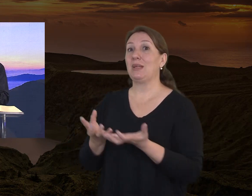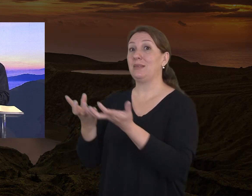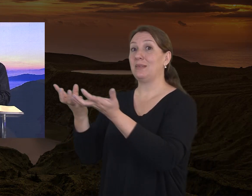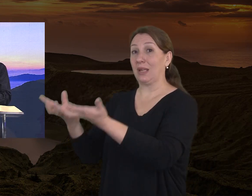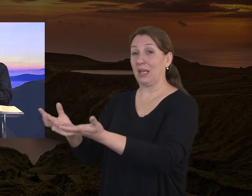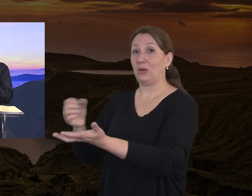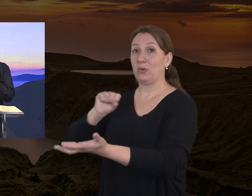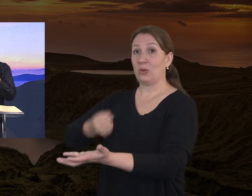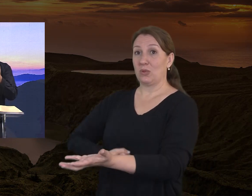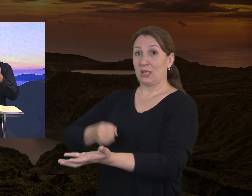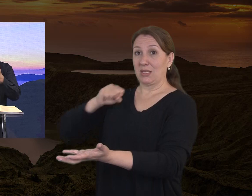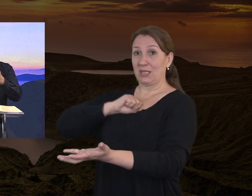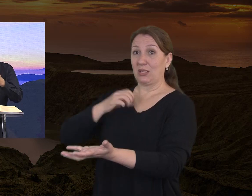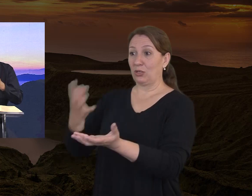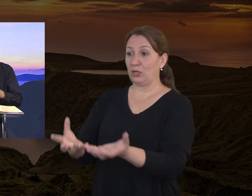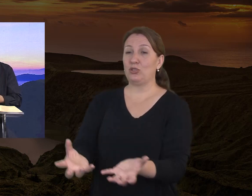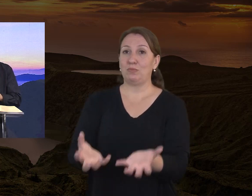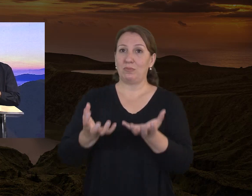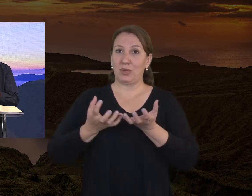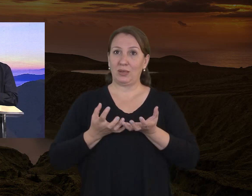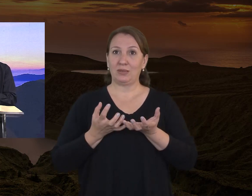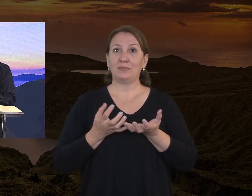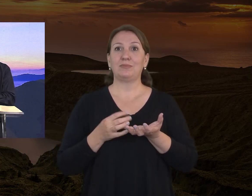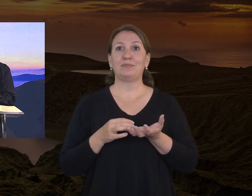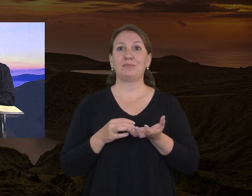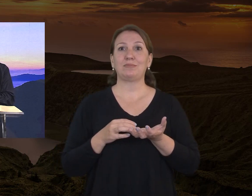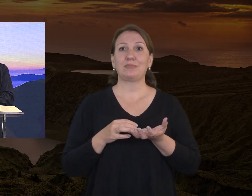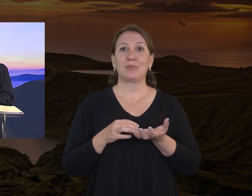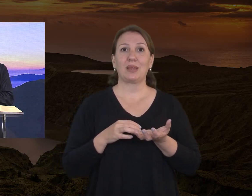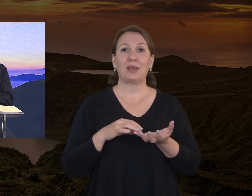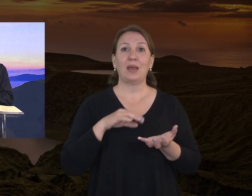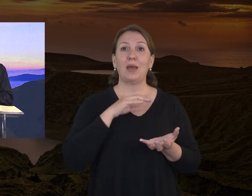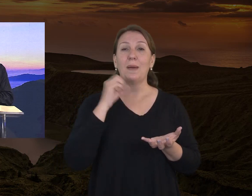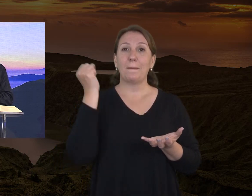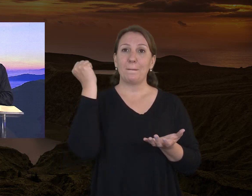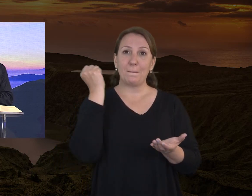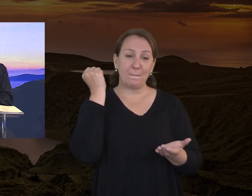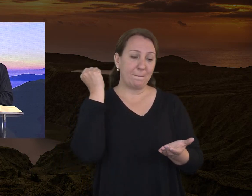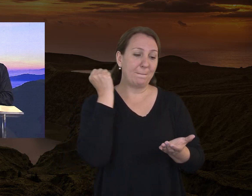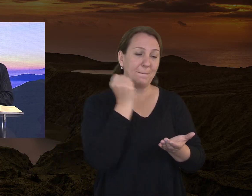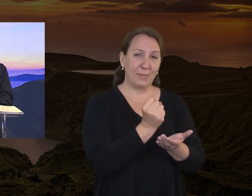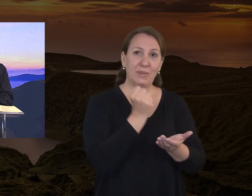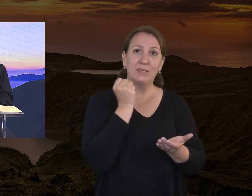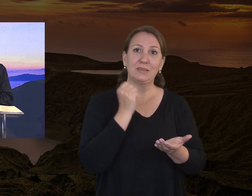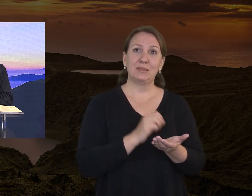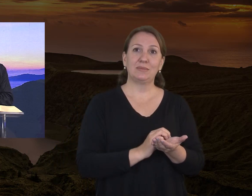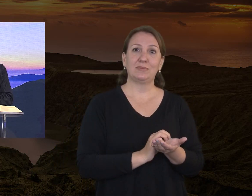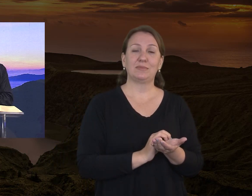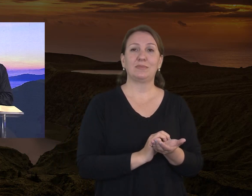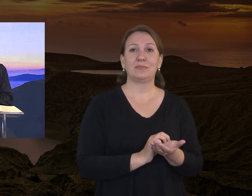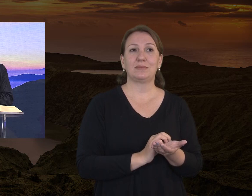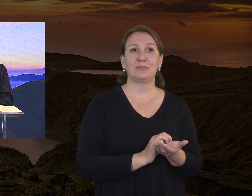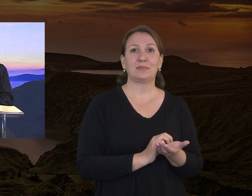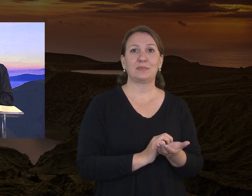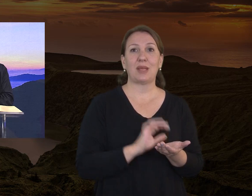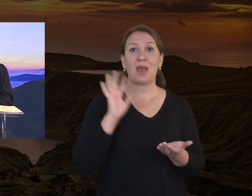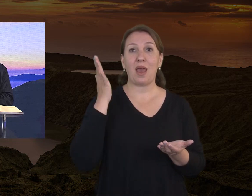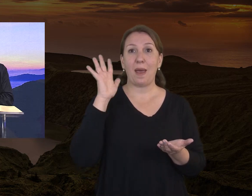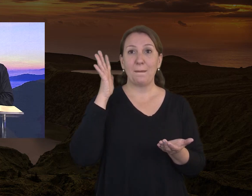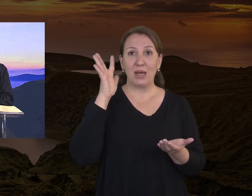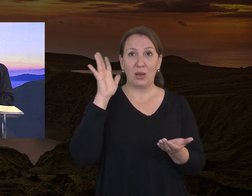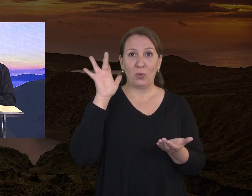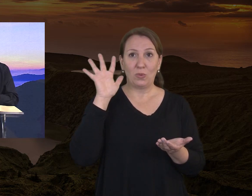sacerdote, e o sacerdote o ajuda a imolar, identificando o homem com a sua mão, né, sobre o